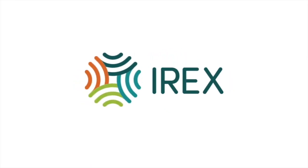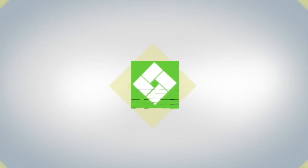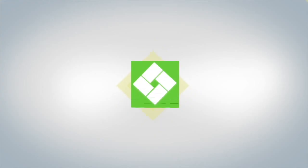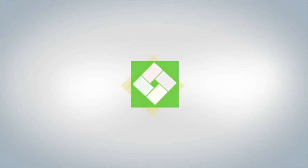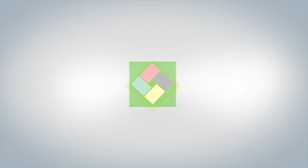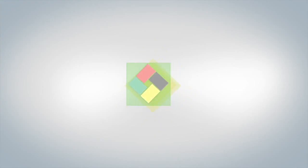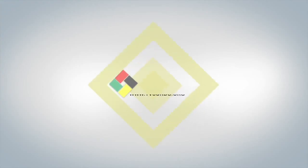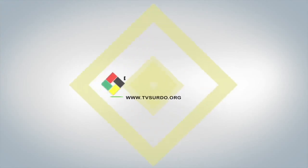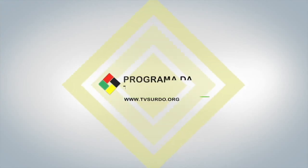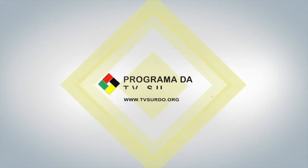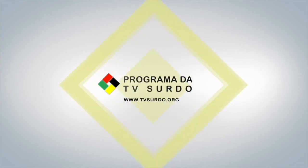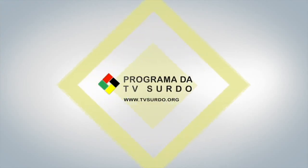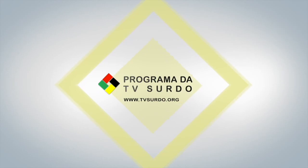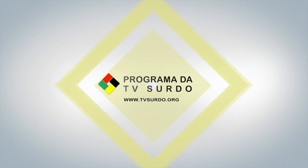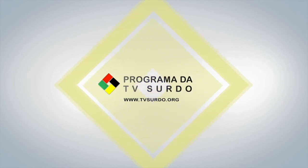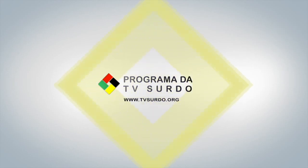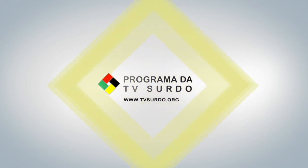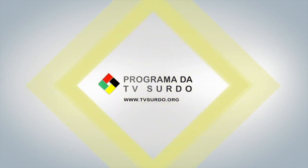A surdo, para